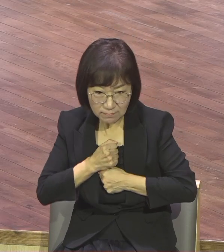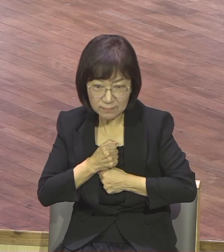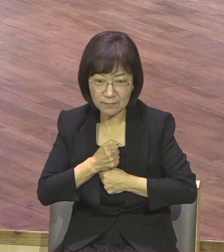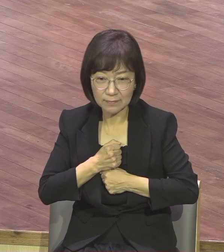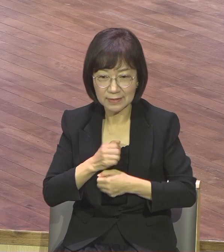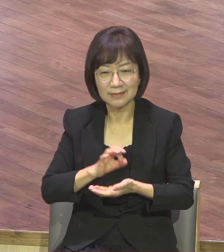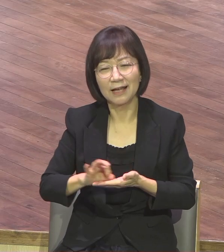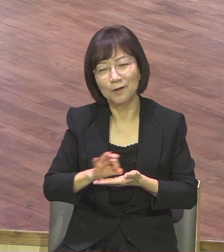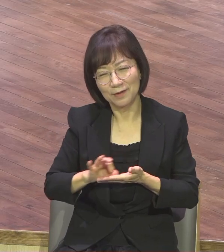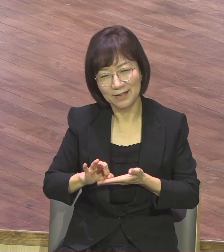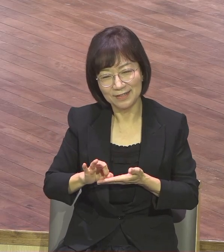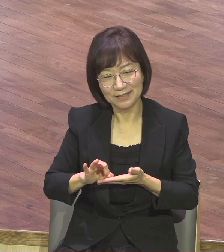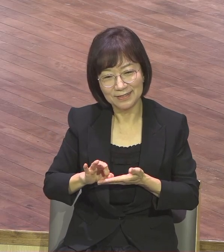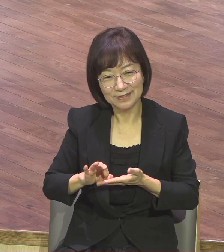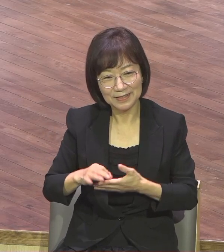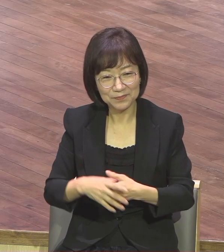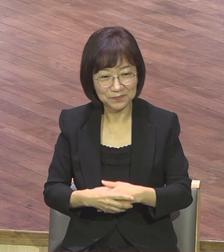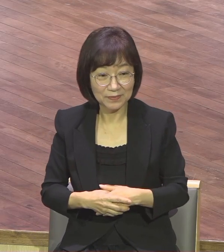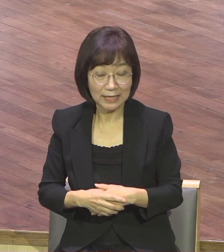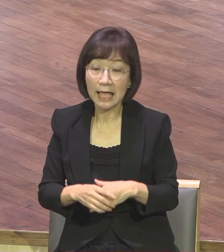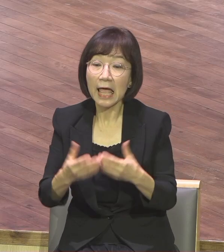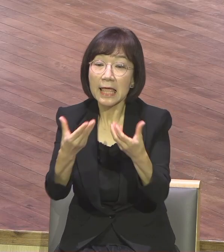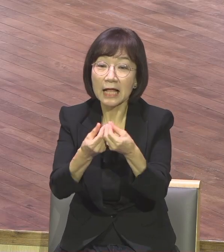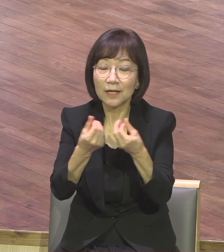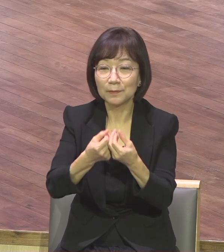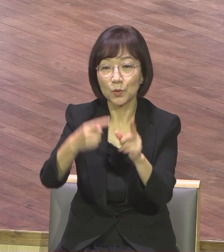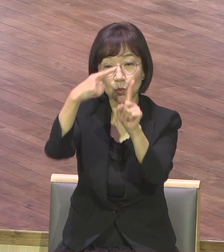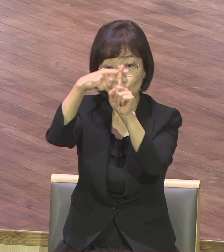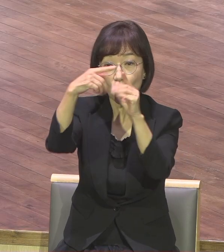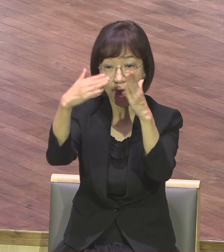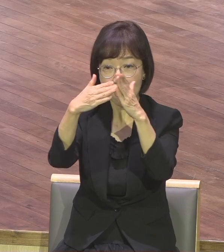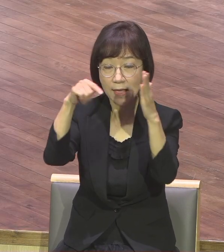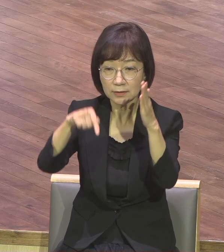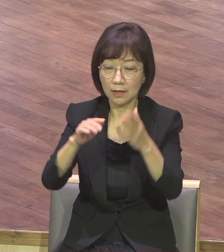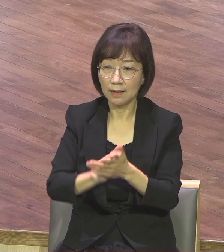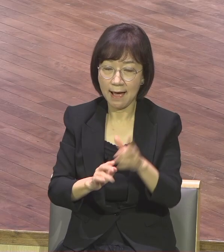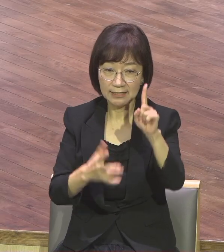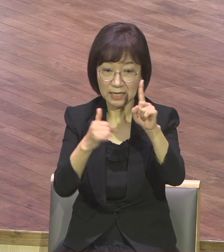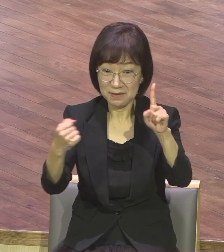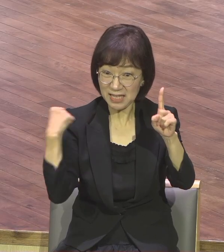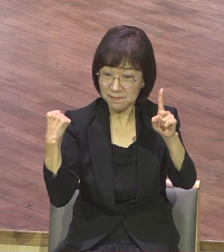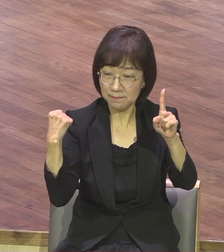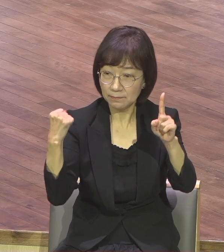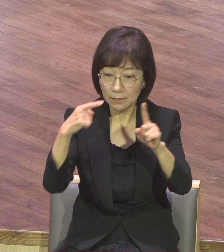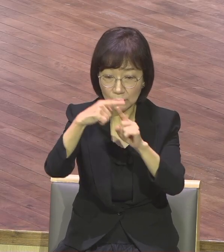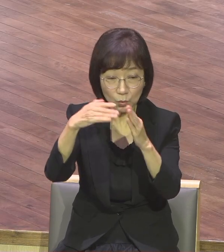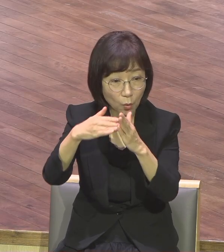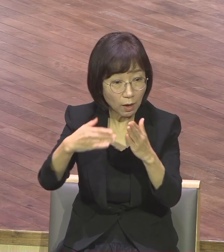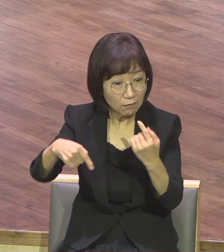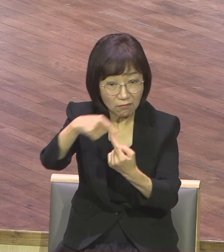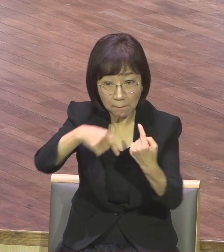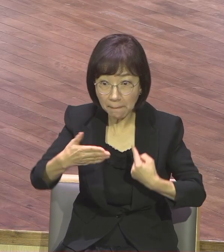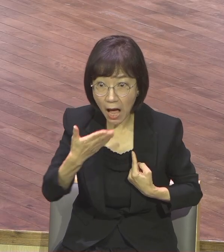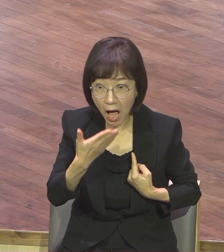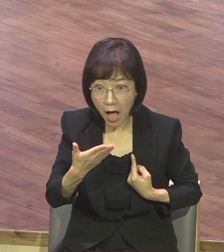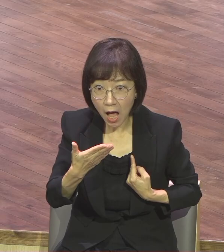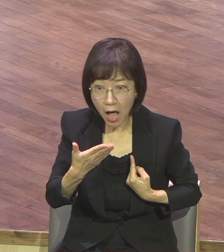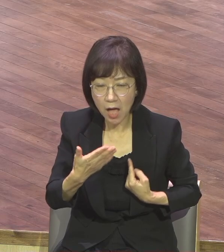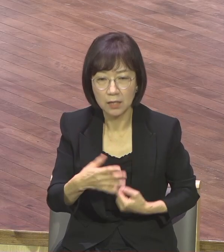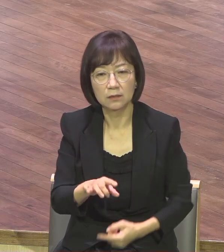교회를 세우는 것은요 어느 한 사람이 독단적으로 절대 할 수가 없어요. 교회는 한 사람이 하는 게 아니에요.